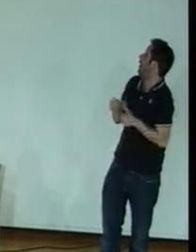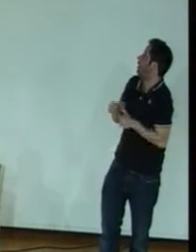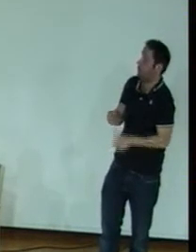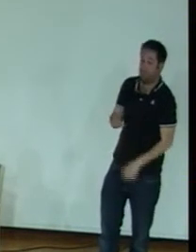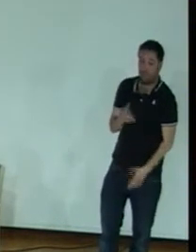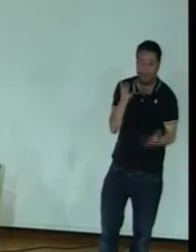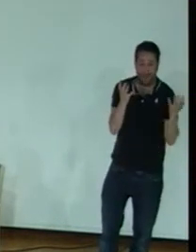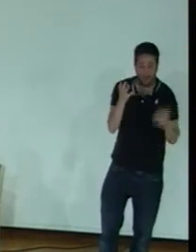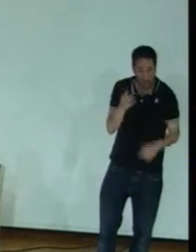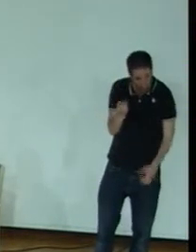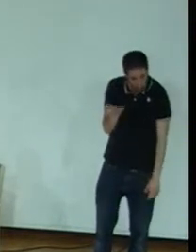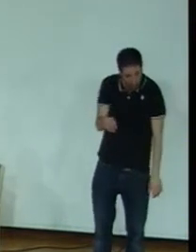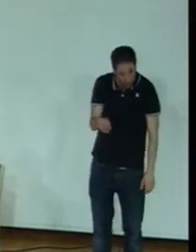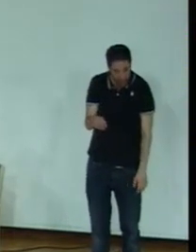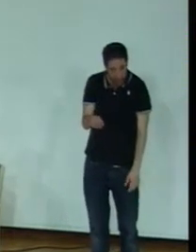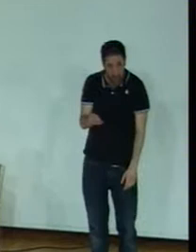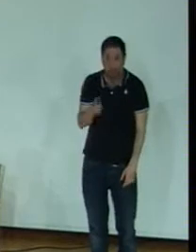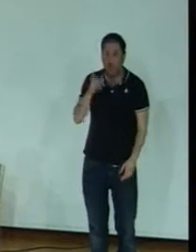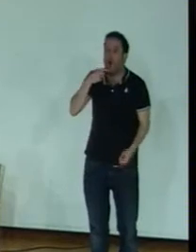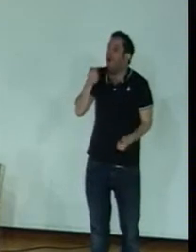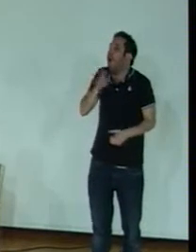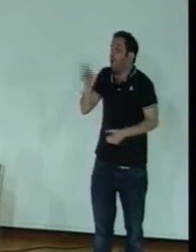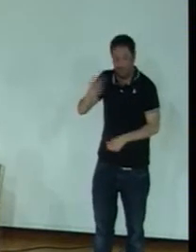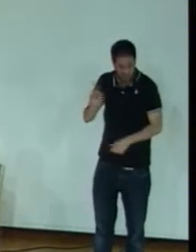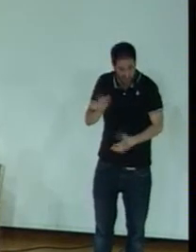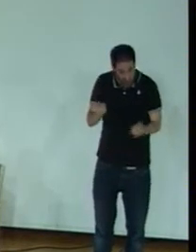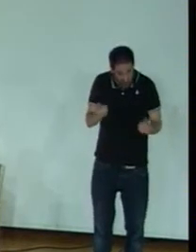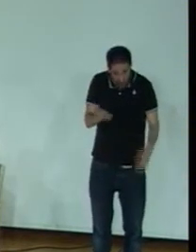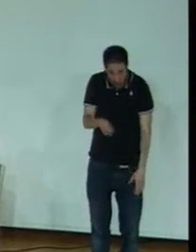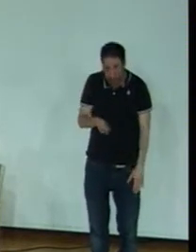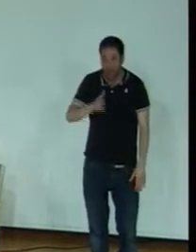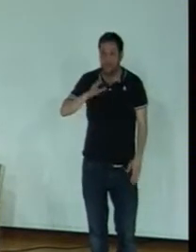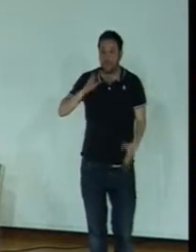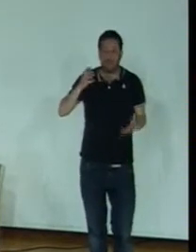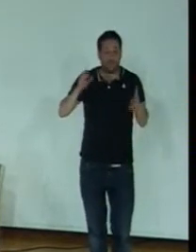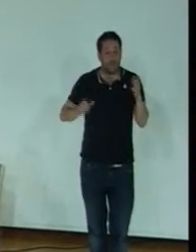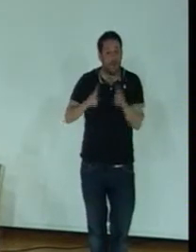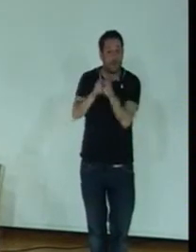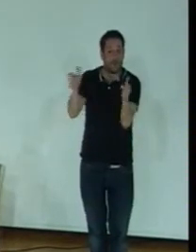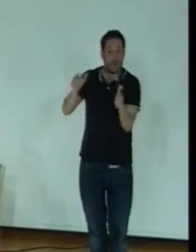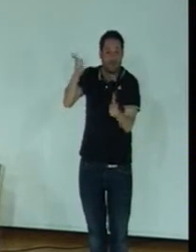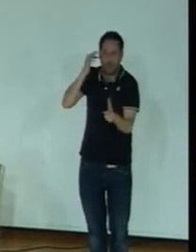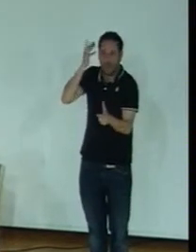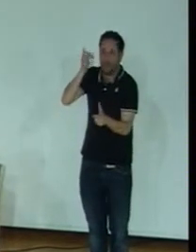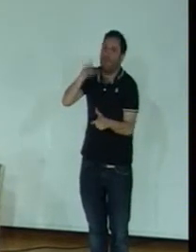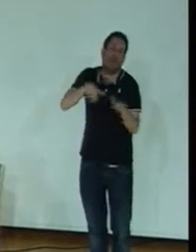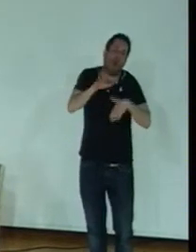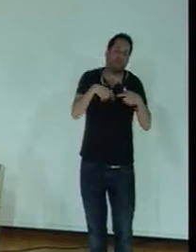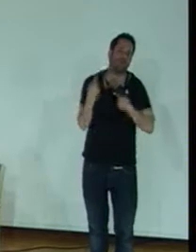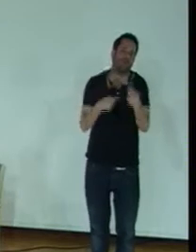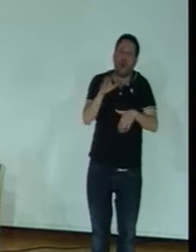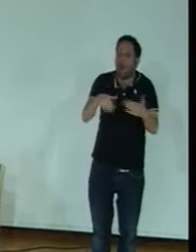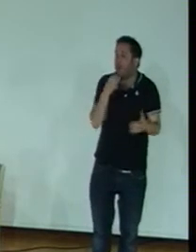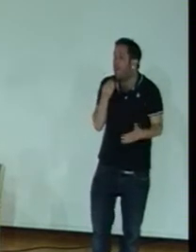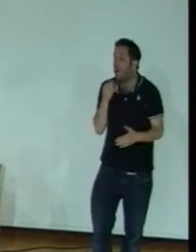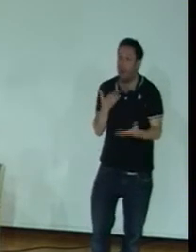Non, mais c'est extrêmement fréquent, beaucoup plus qu'on ne le croit. Et globalement, la préoccupation première des entreprises, c'est déjà que ça marche. Si ça marche, c'est bien,